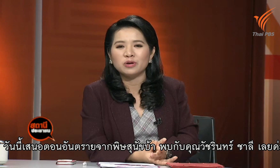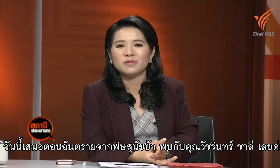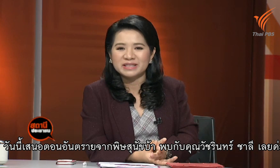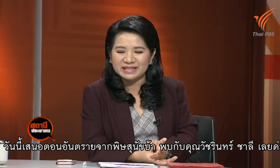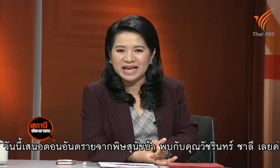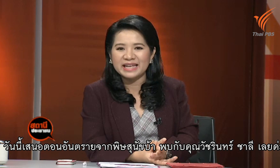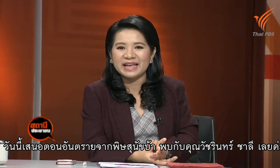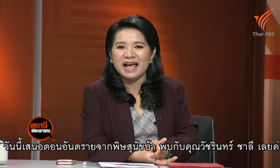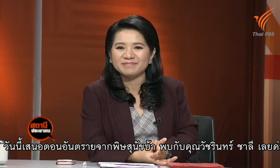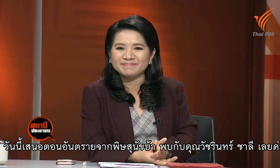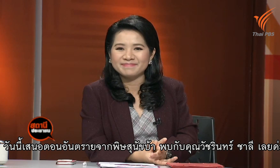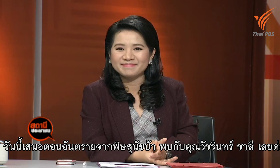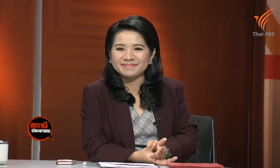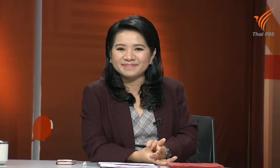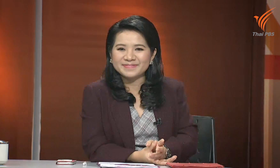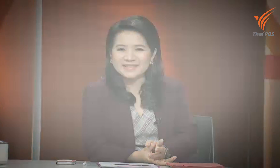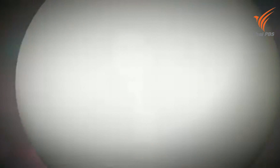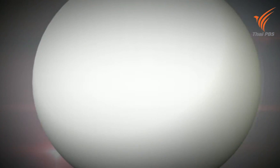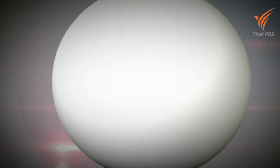บกับคุณวัชรินทร์ชาลีเลยค่ะ